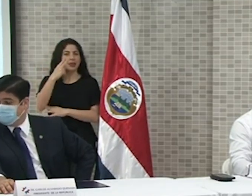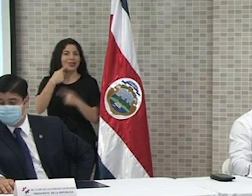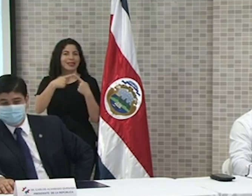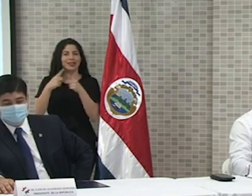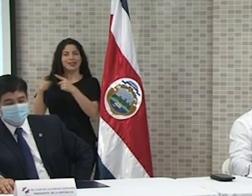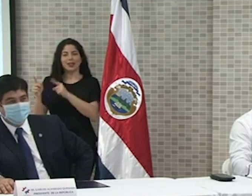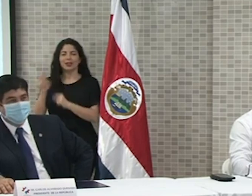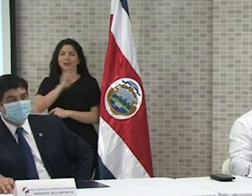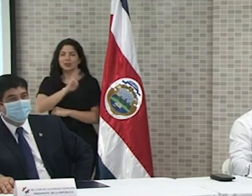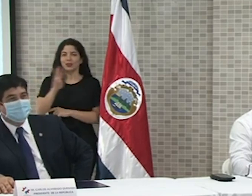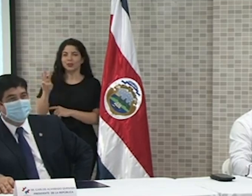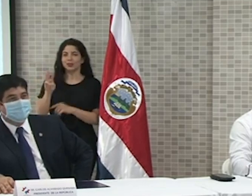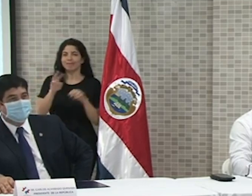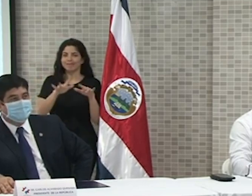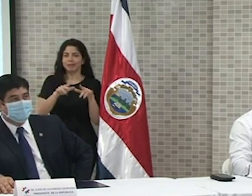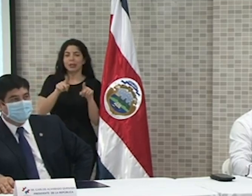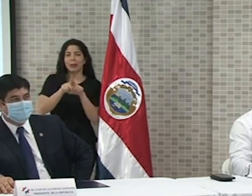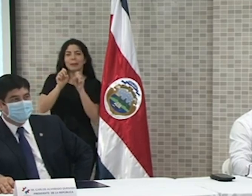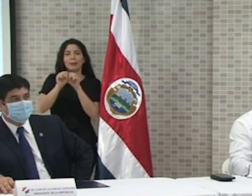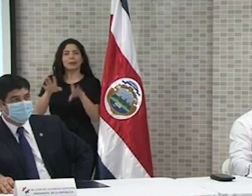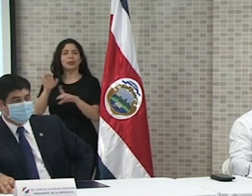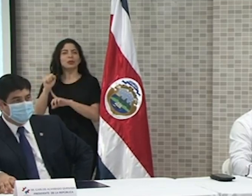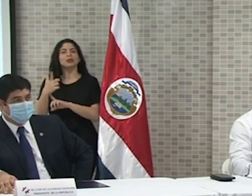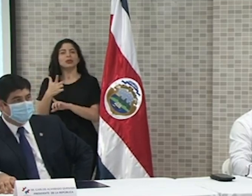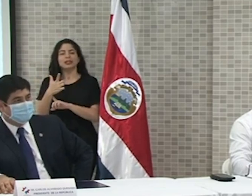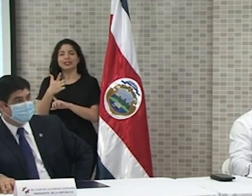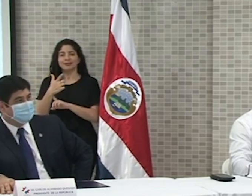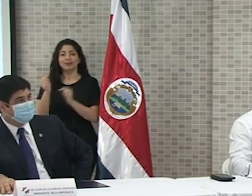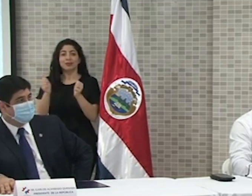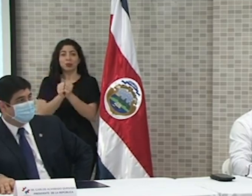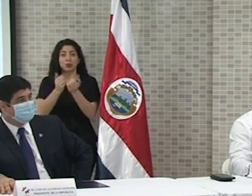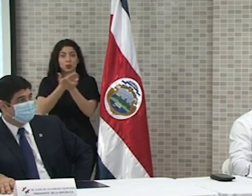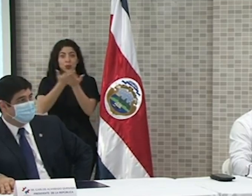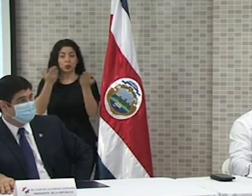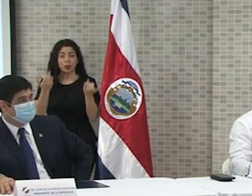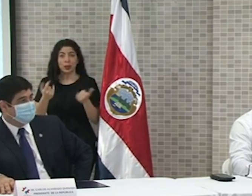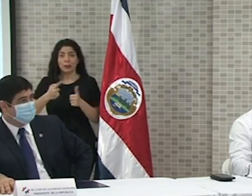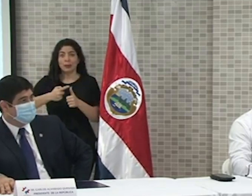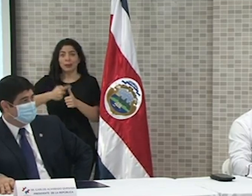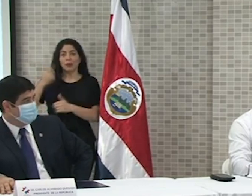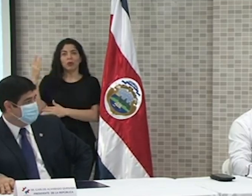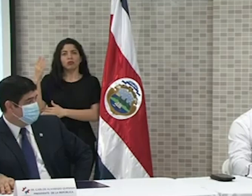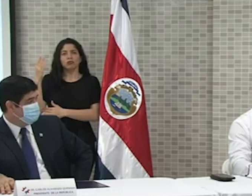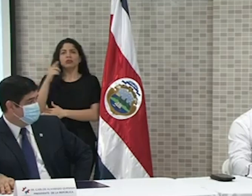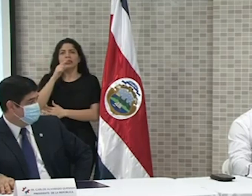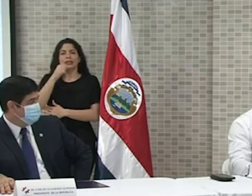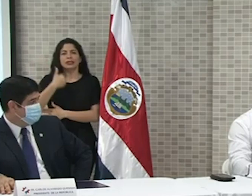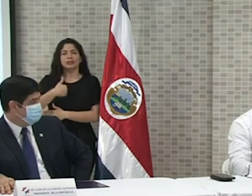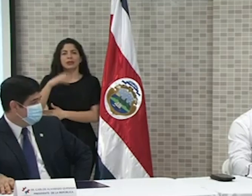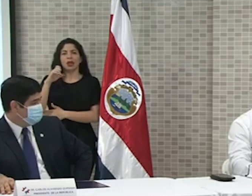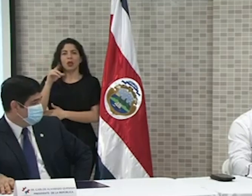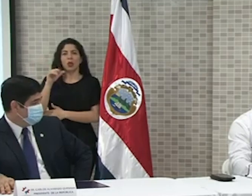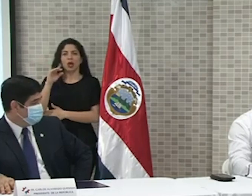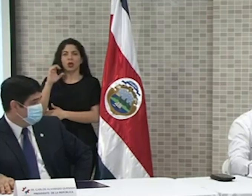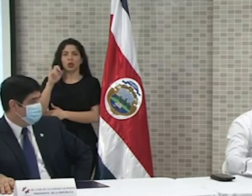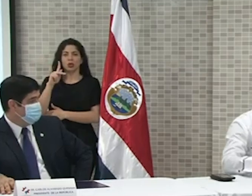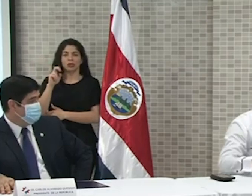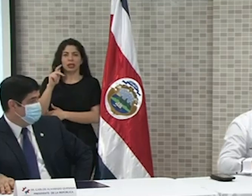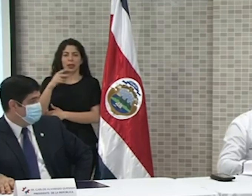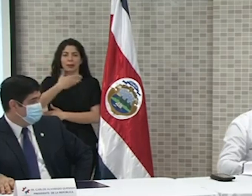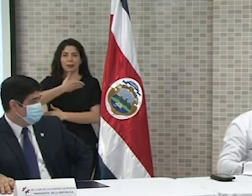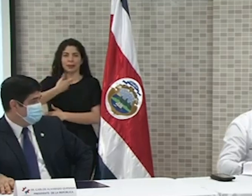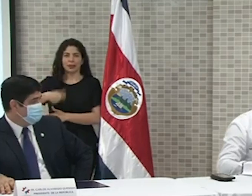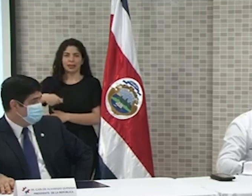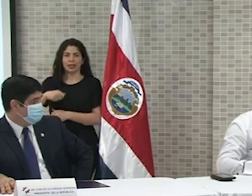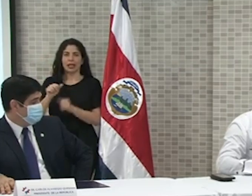diferentes plataformas digitales y redes sociales. Con ustedes, en el uso de la palabra, el señor Eduardo Cruzan, diputado presidente